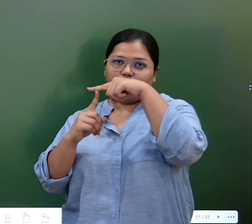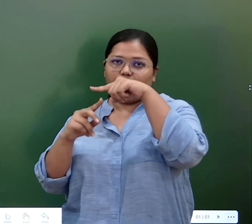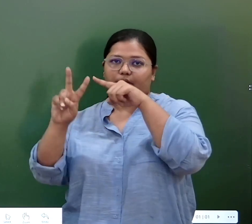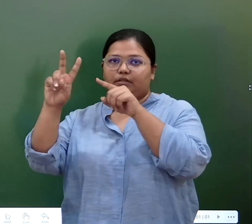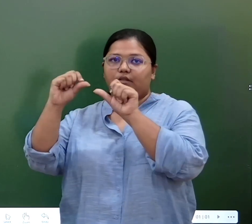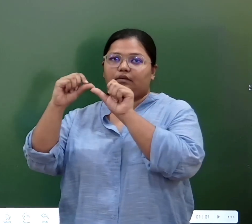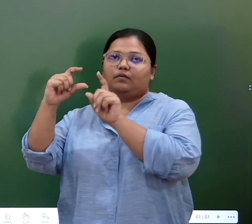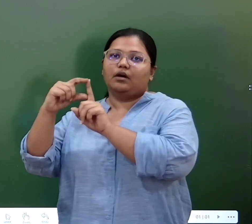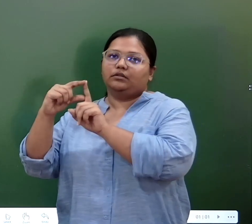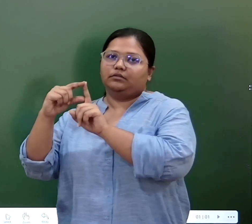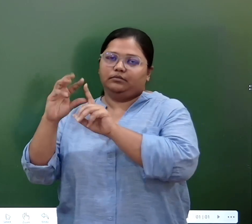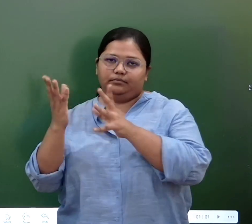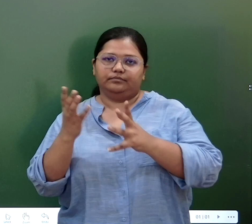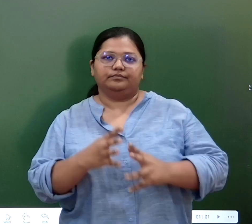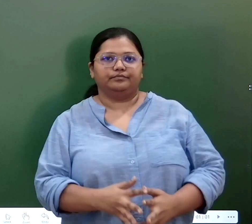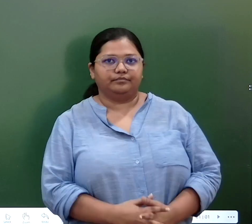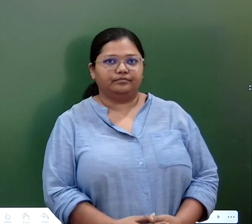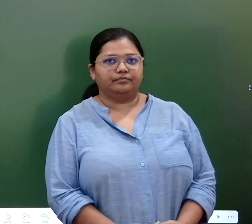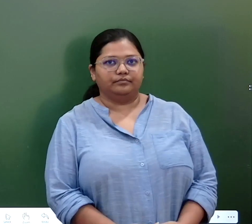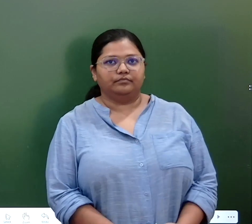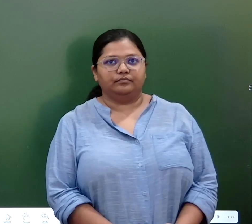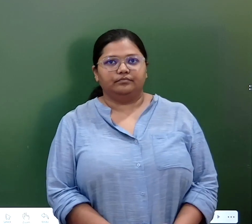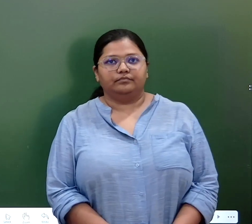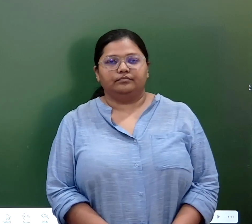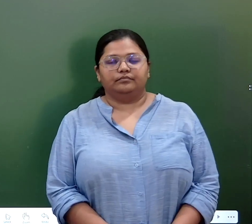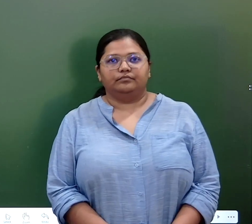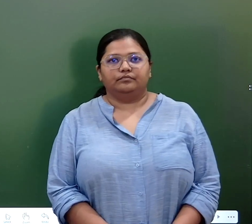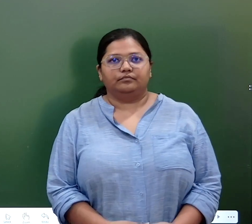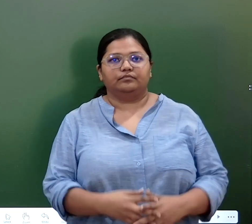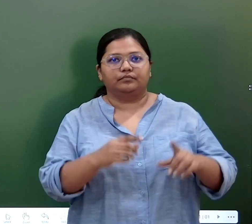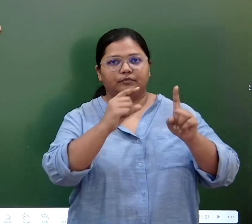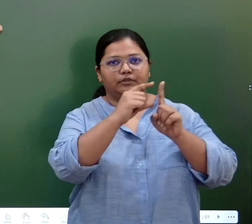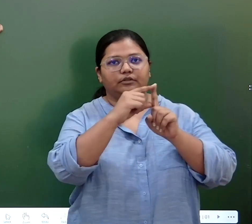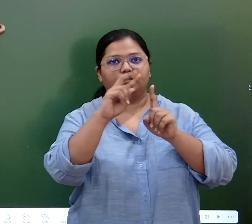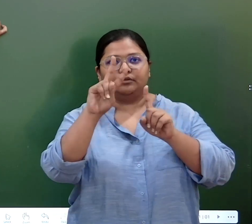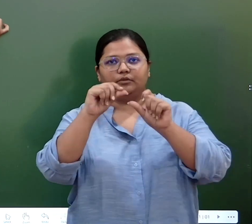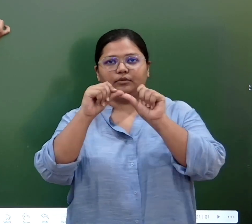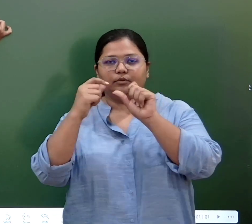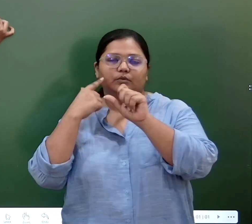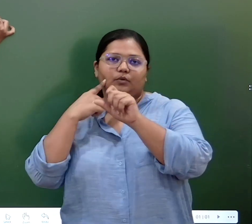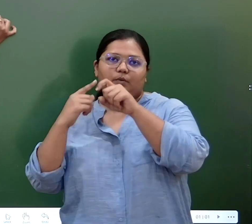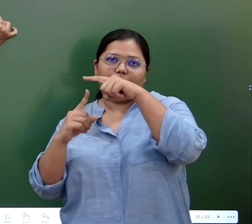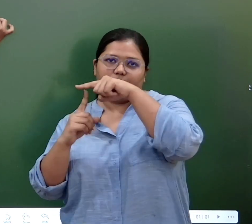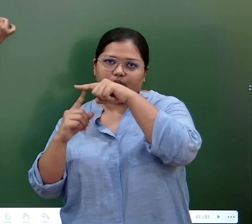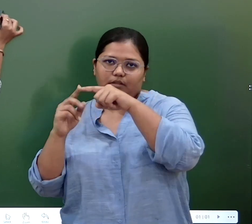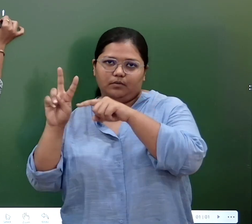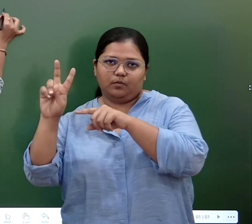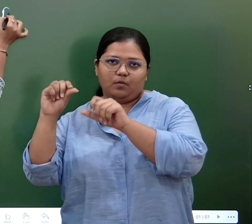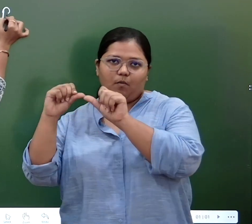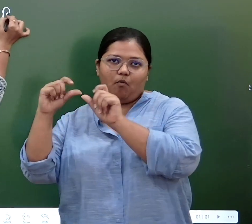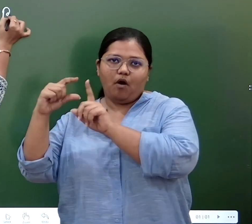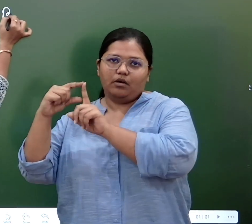का मत प्रतिपादन किया,